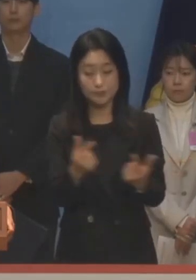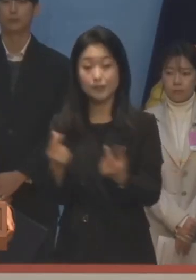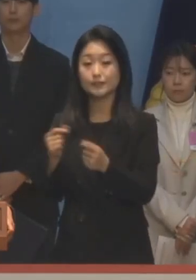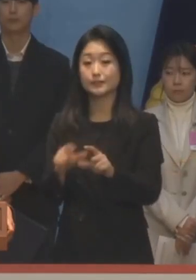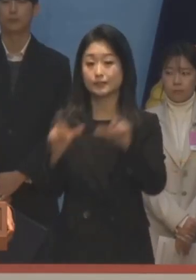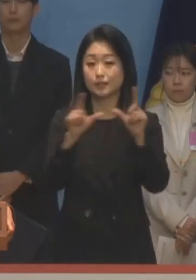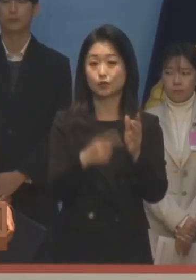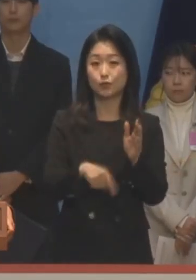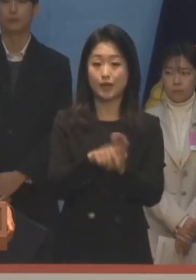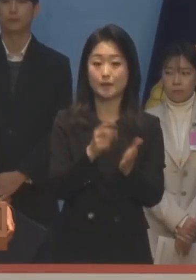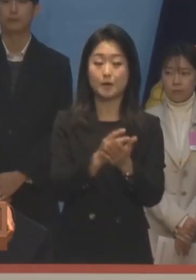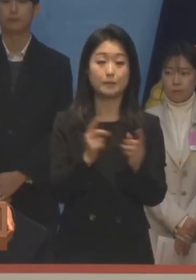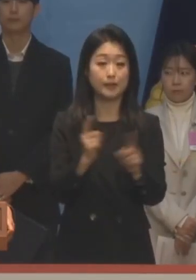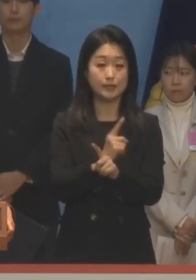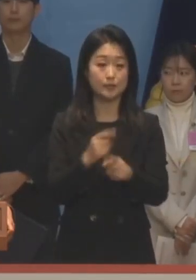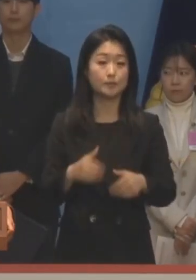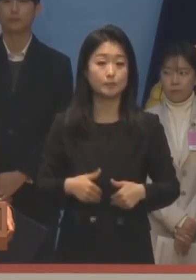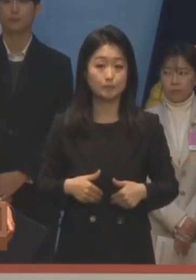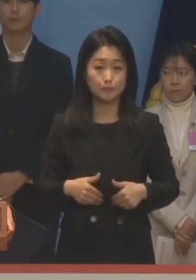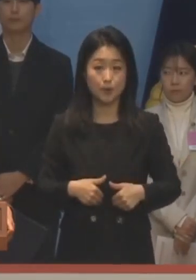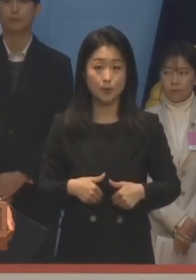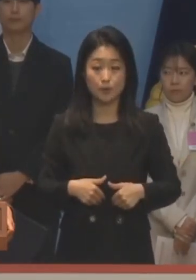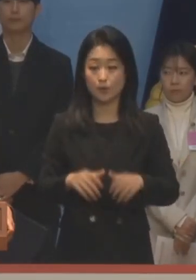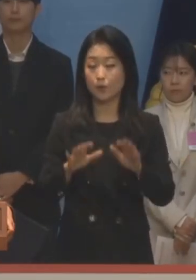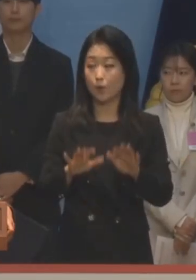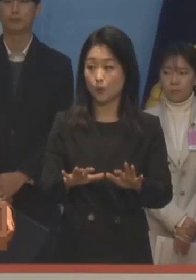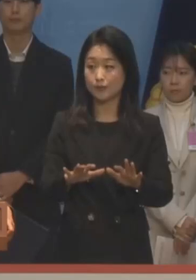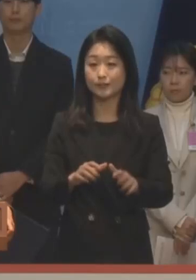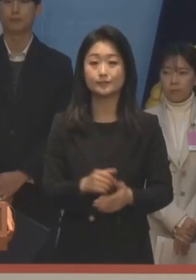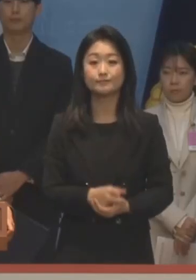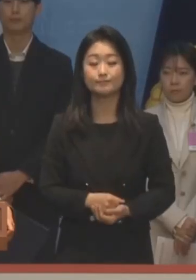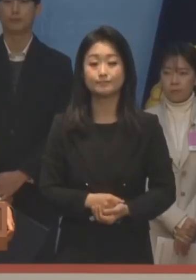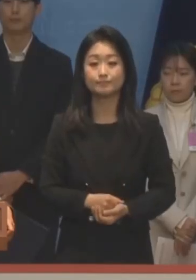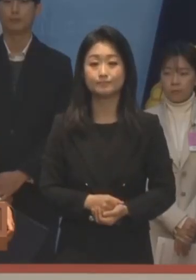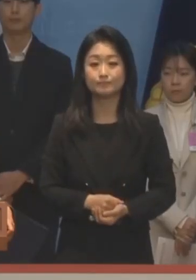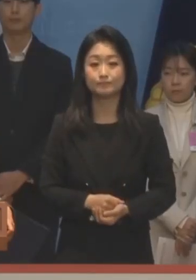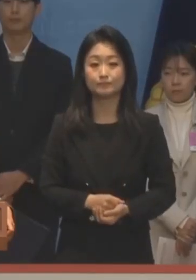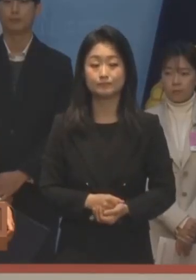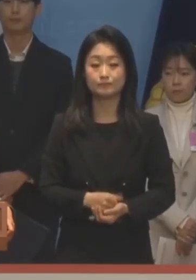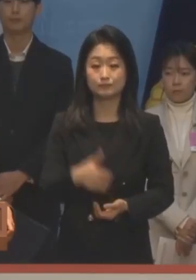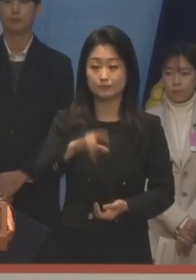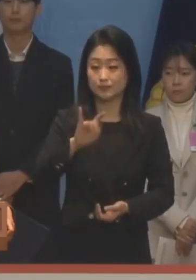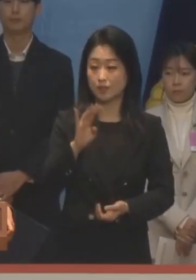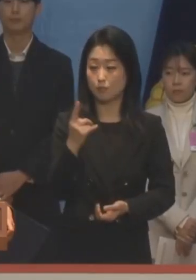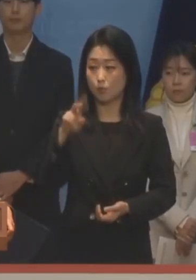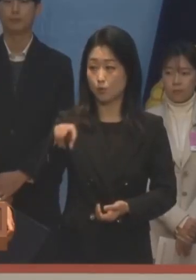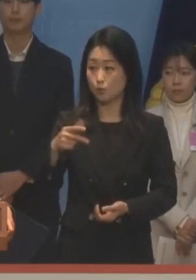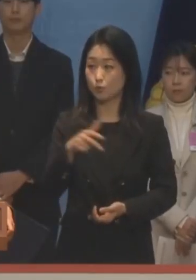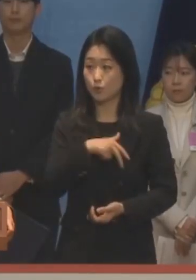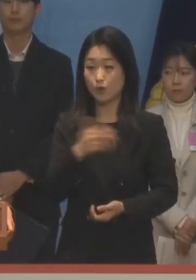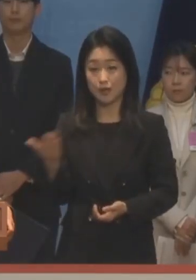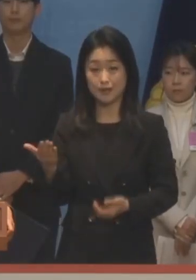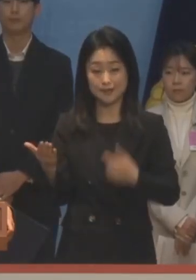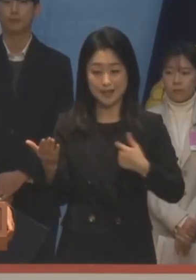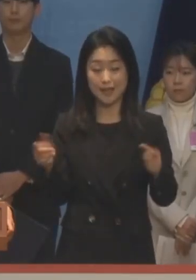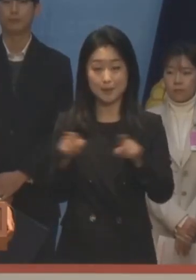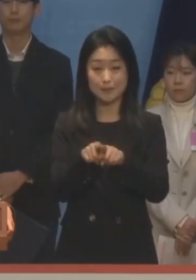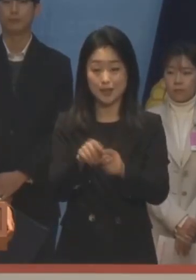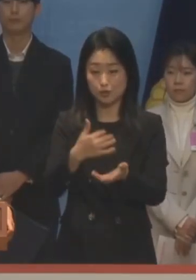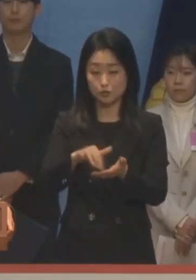누리기 위한 개정입니다. 오늘 이 자리에서는 최보윤 의원님과 함께